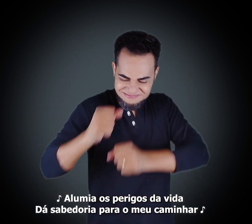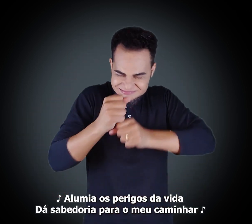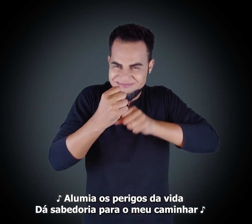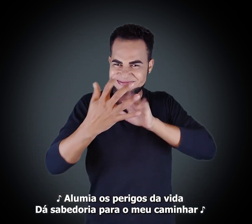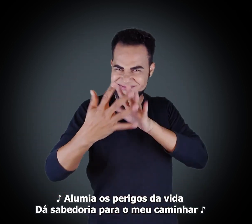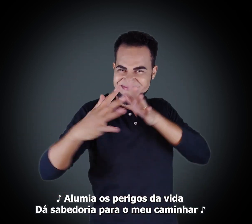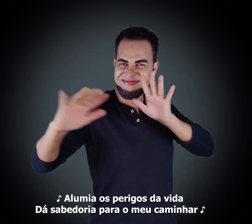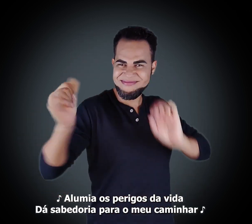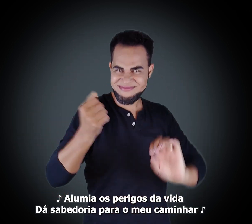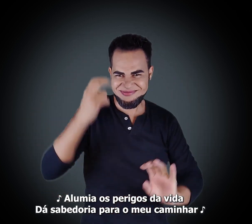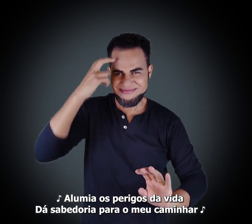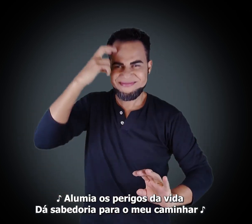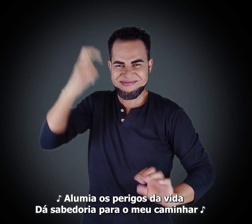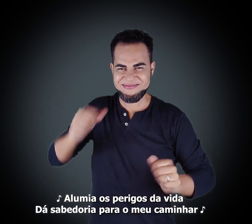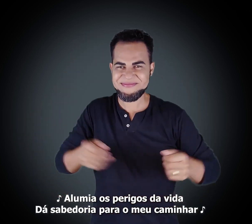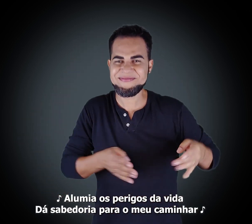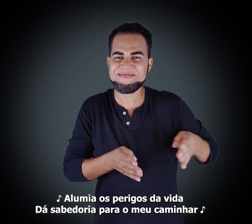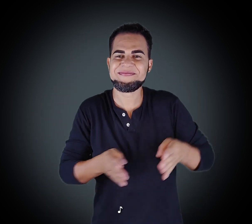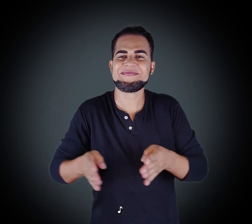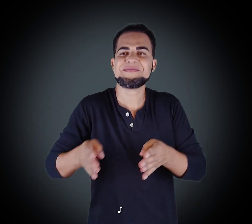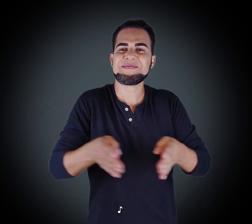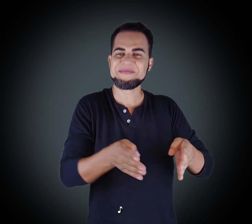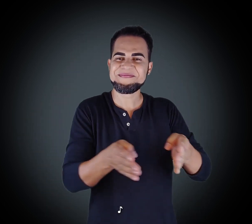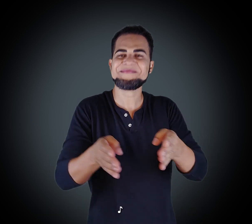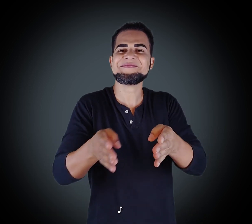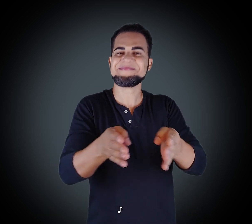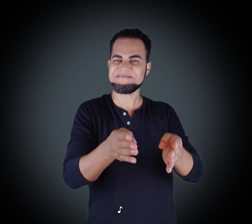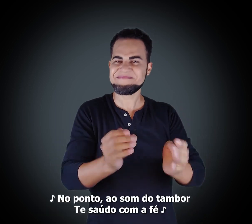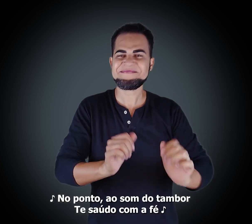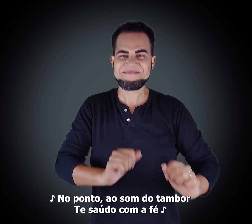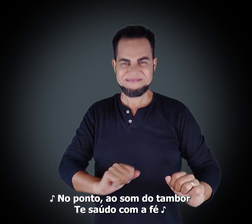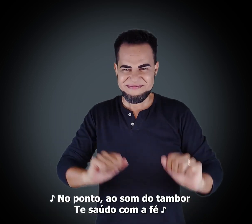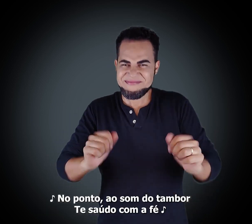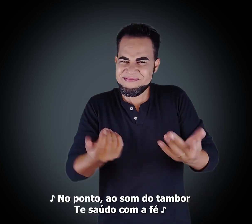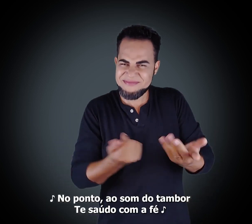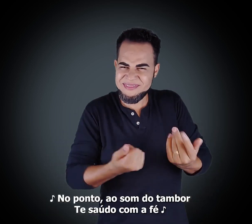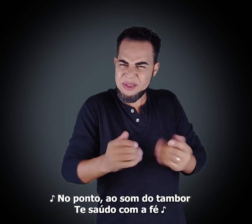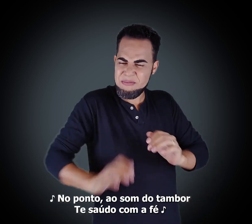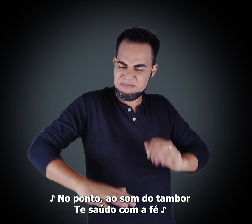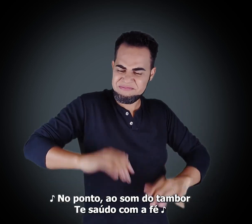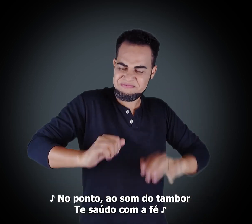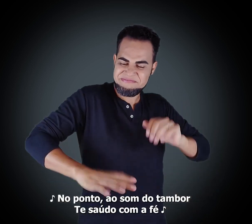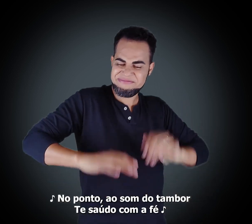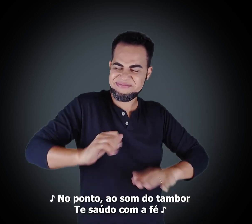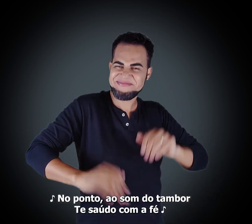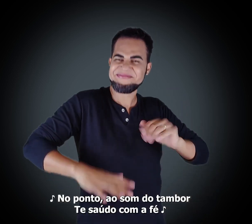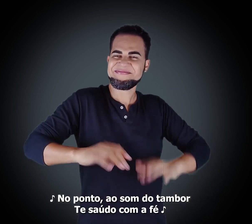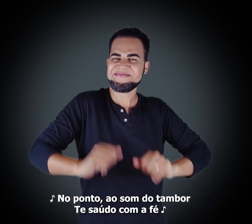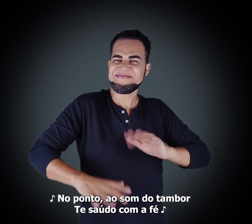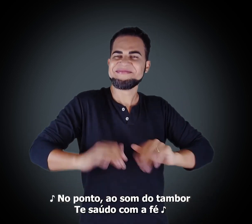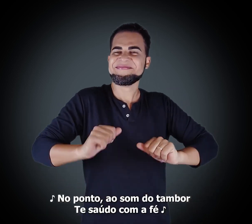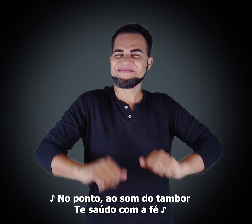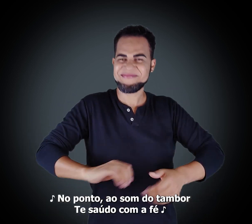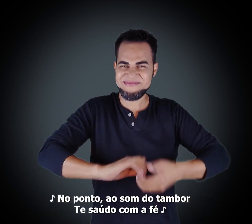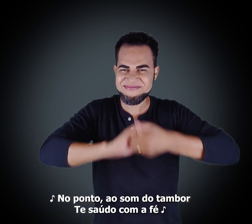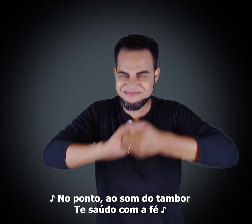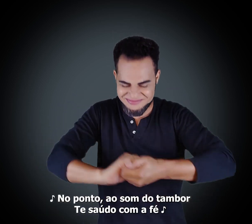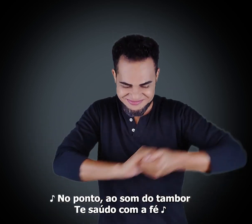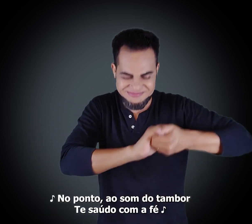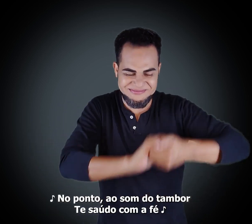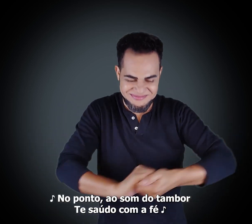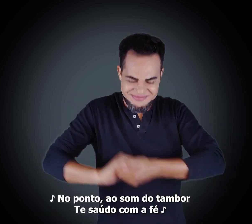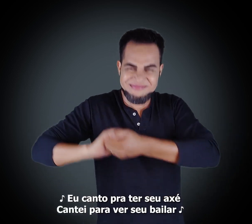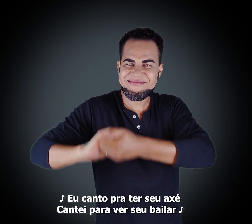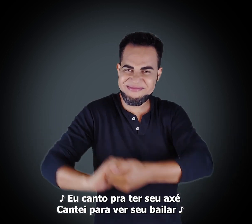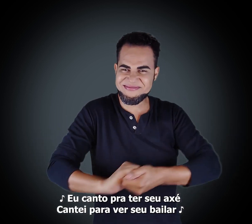da sabedoria pro meu caminhar. No ponto ao som do tambor, te saúdo com ferro